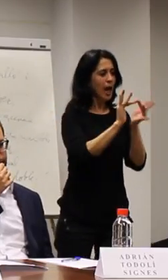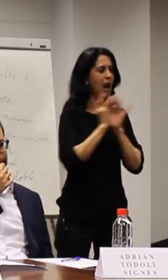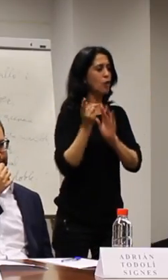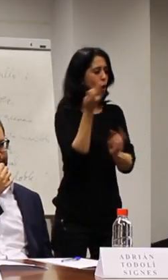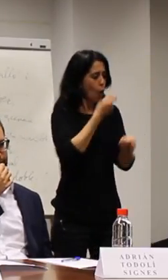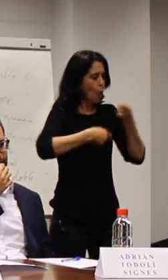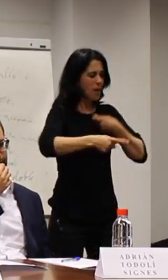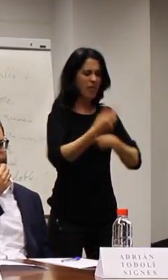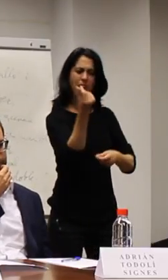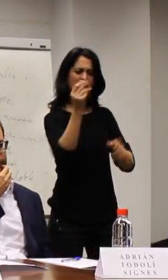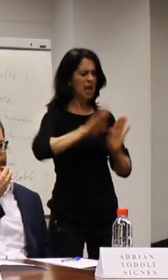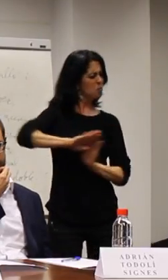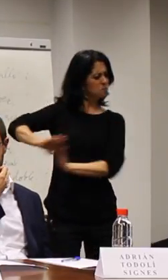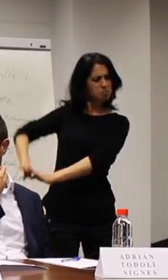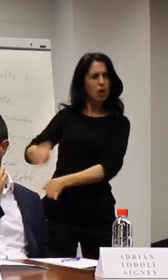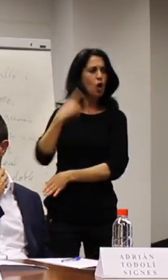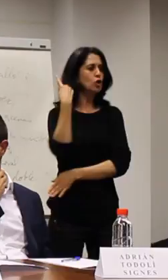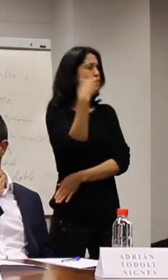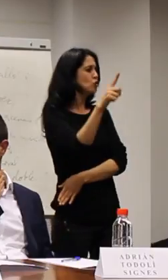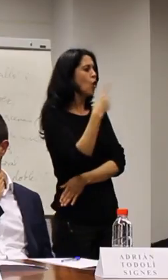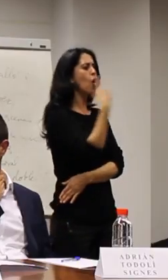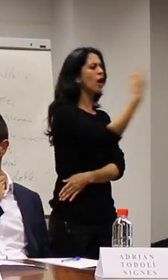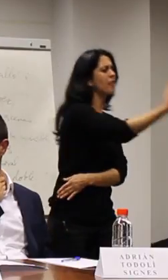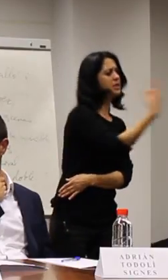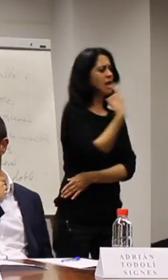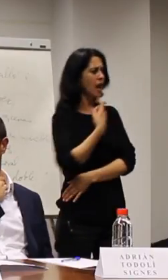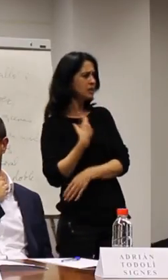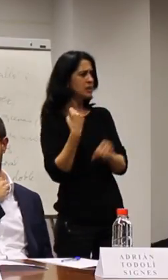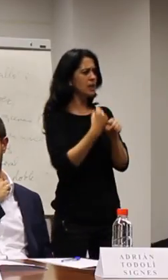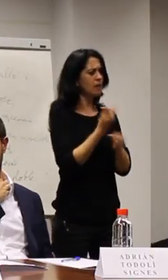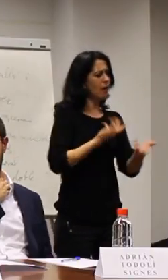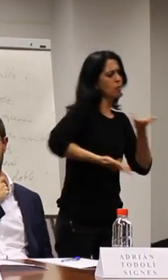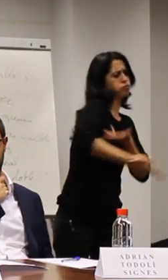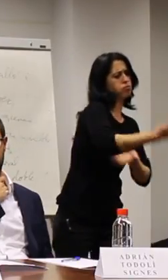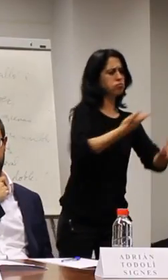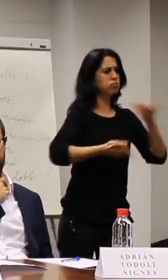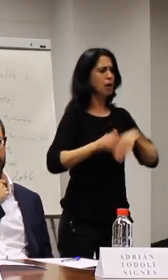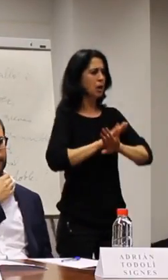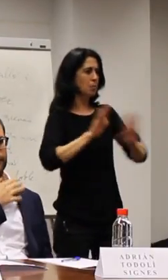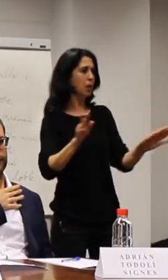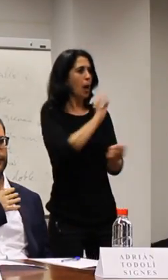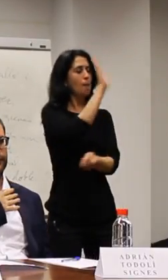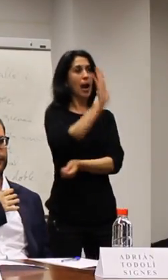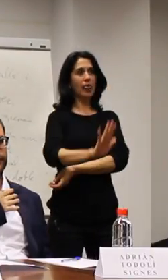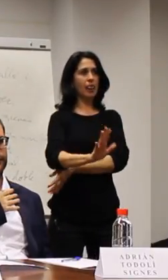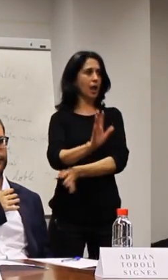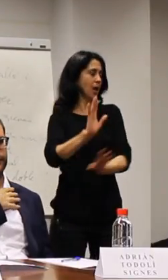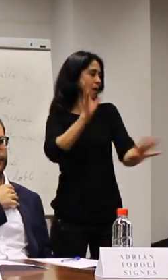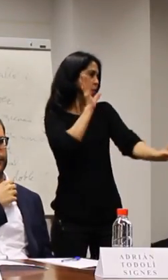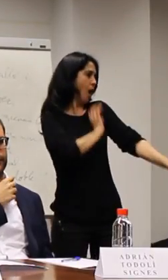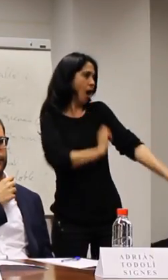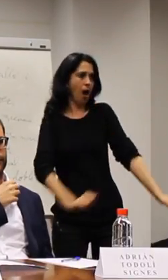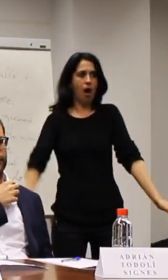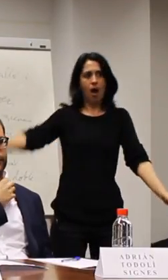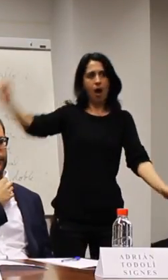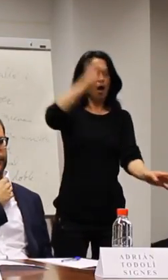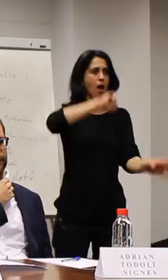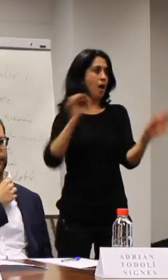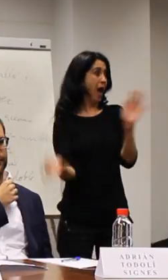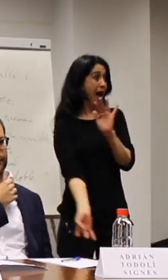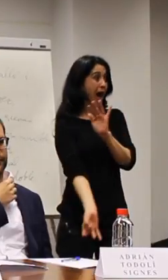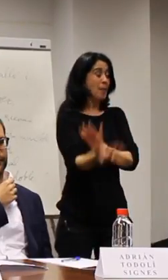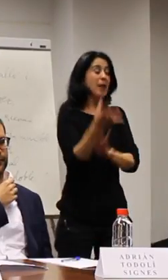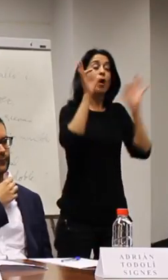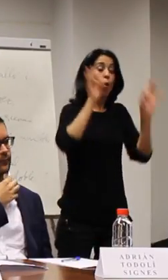donde no hay intercambio de dinero sino de trabajos, unos a cambio de otros, etcétera, etcétera. entra. Es una especie de que aparece justamente con la crisis